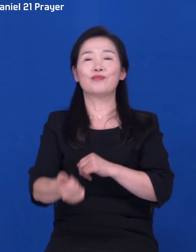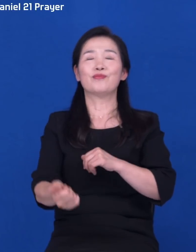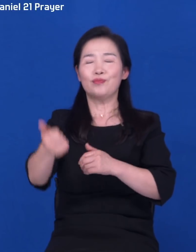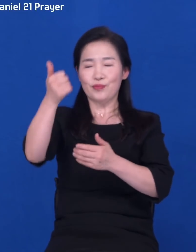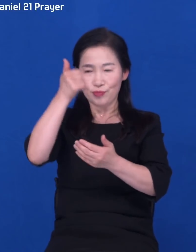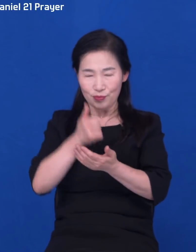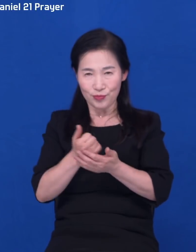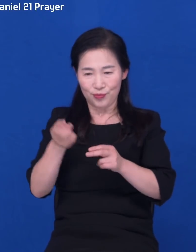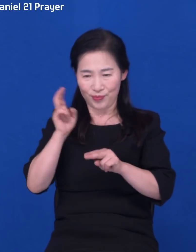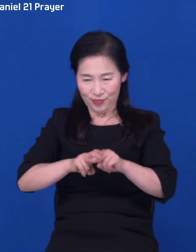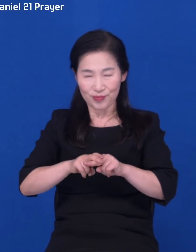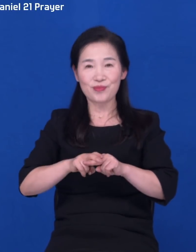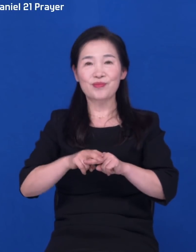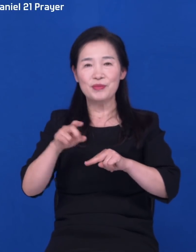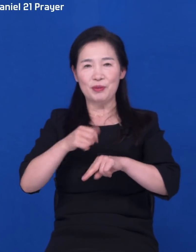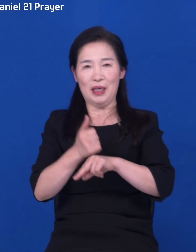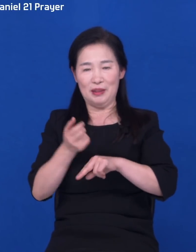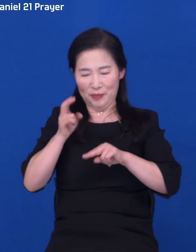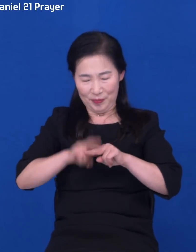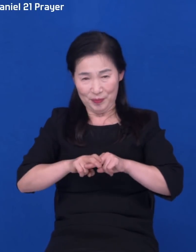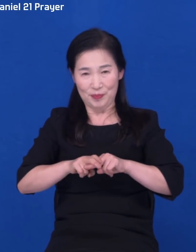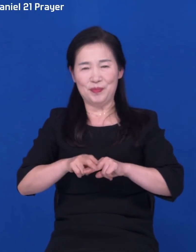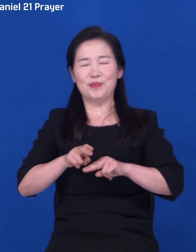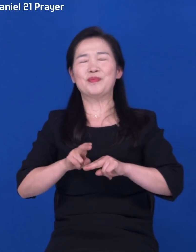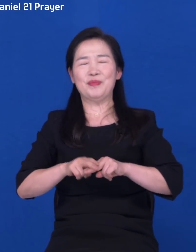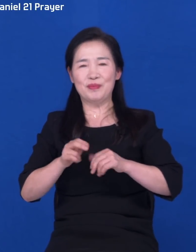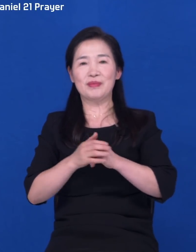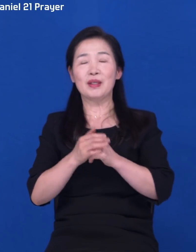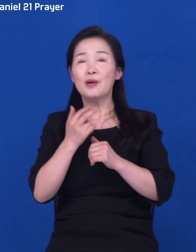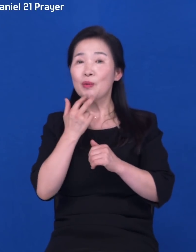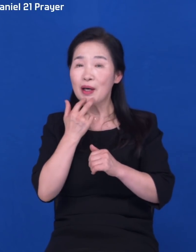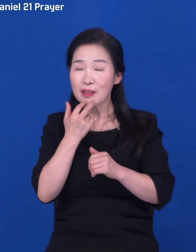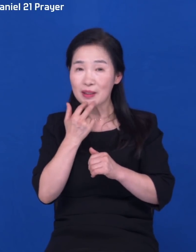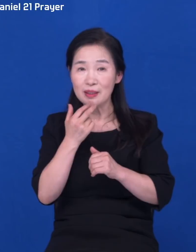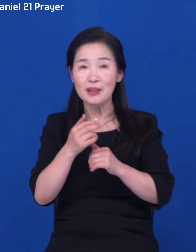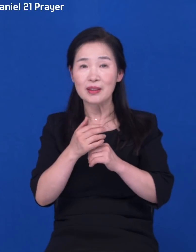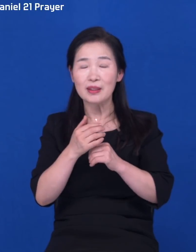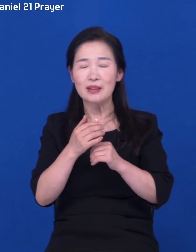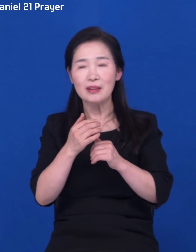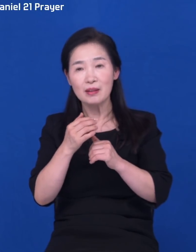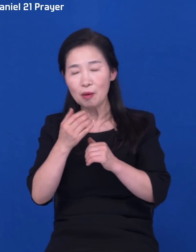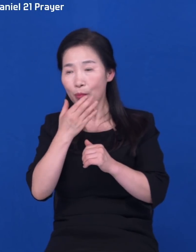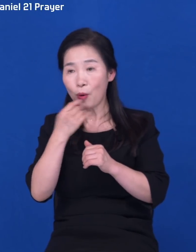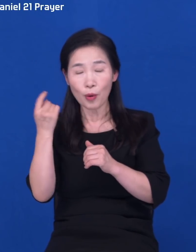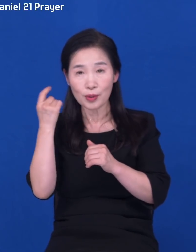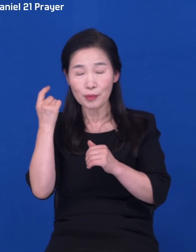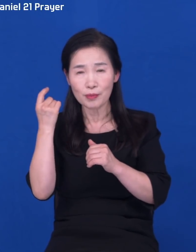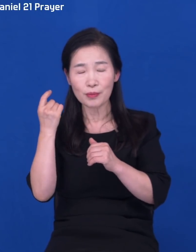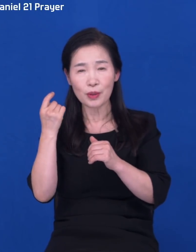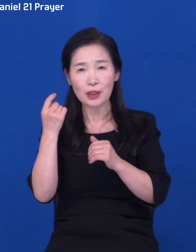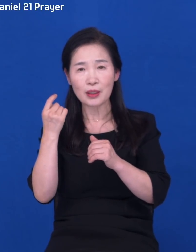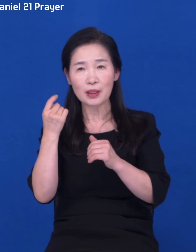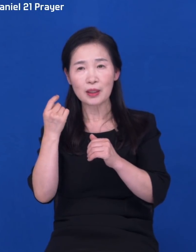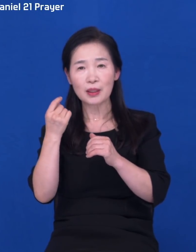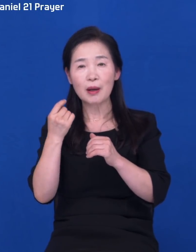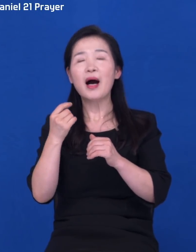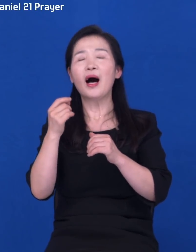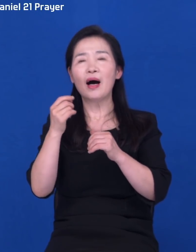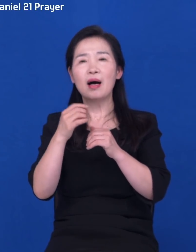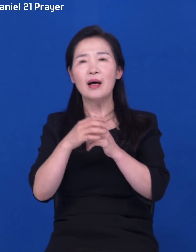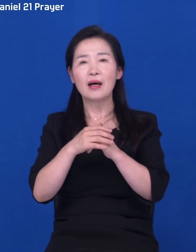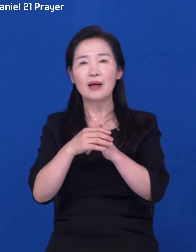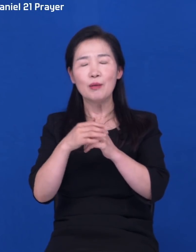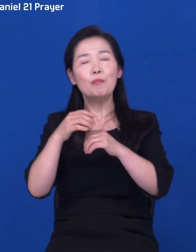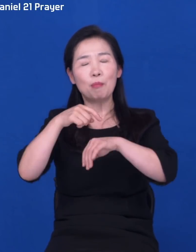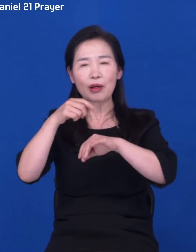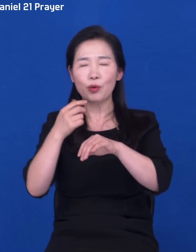그 다음에 요한계시록 3장 20절 말씀이 열려 있더라고요. 내가 마음의 문을 이렇게